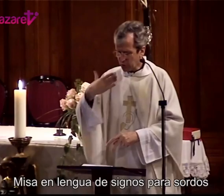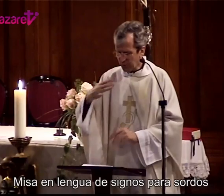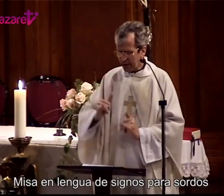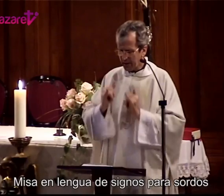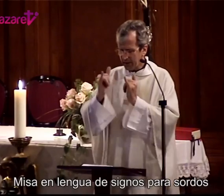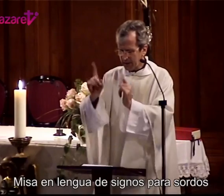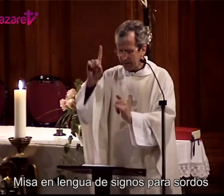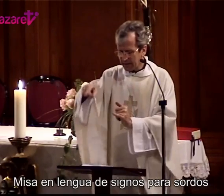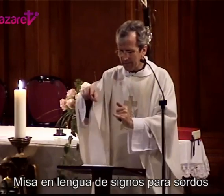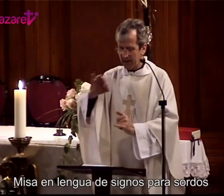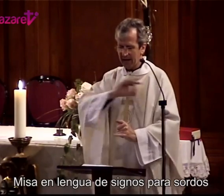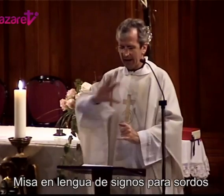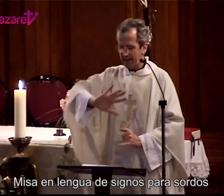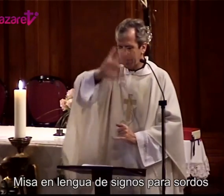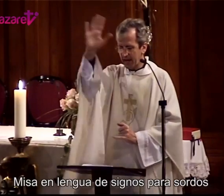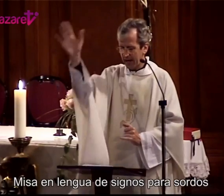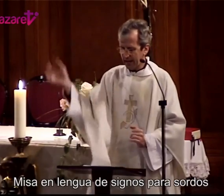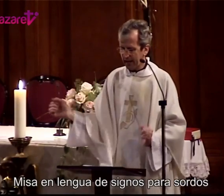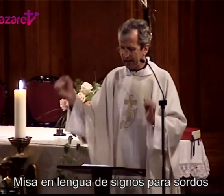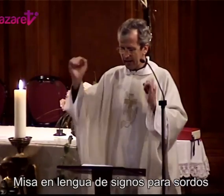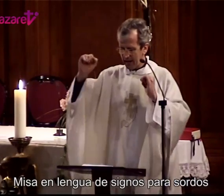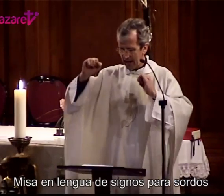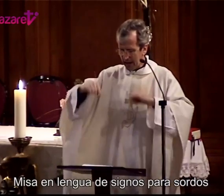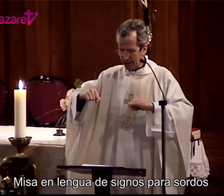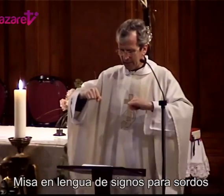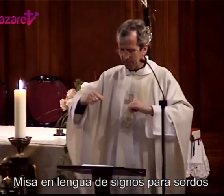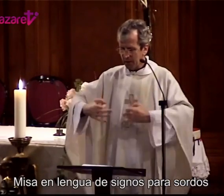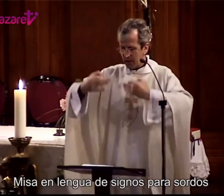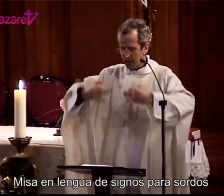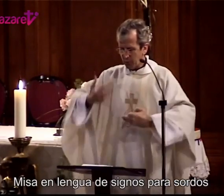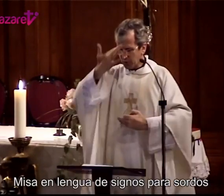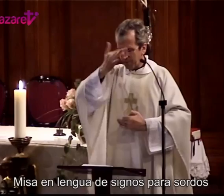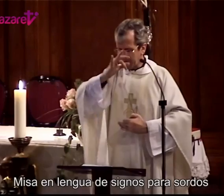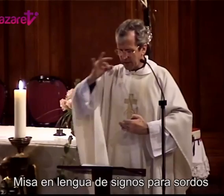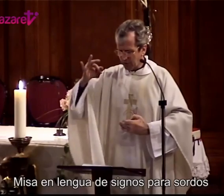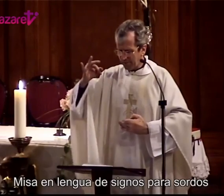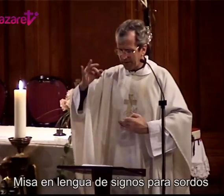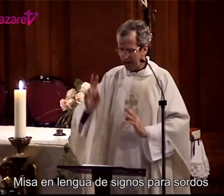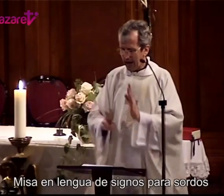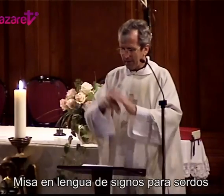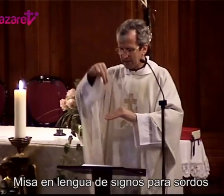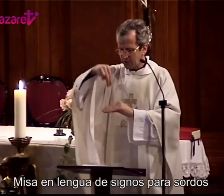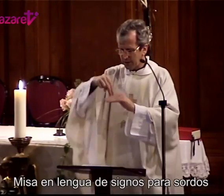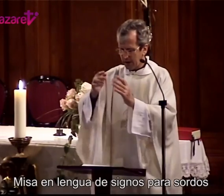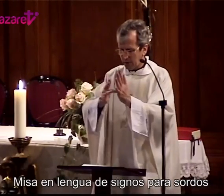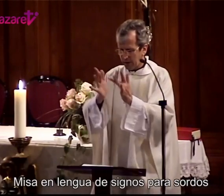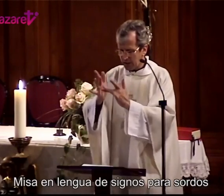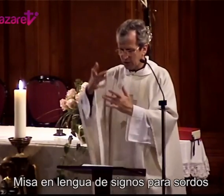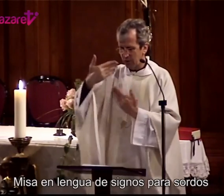bondad recibáis también la herencia eterna. Amén. Y pues confesando la fe habéis resucitado en Cristo